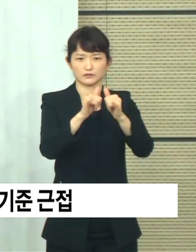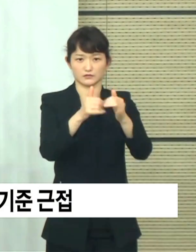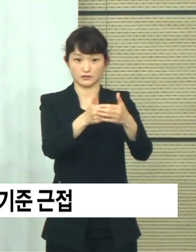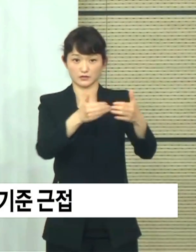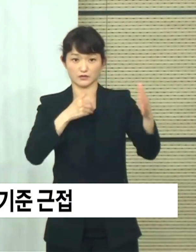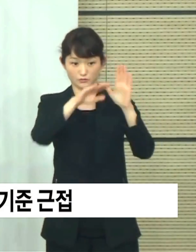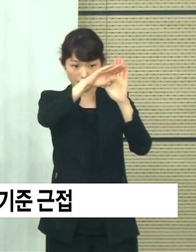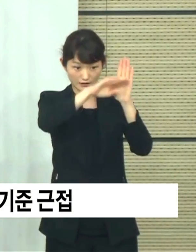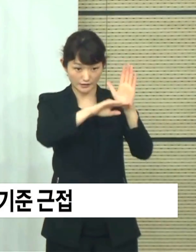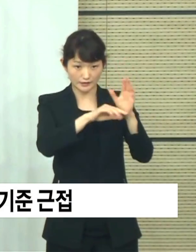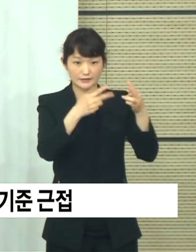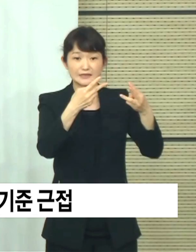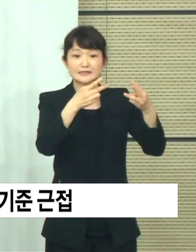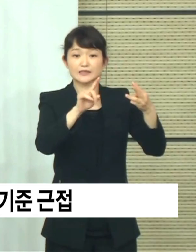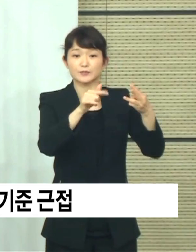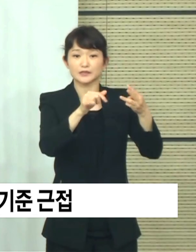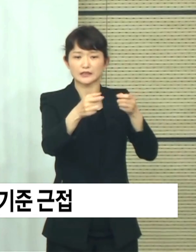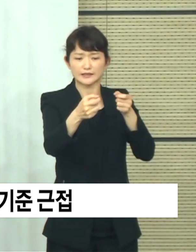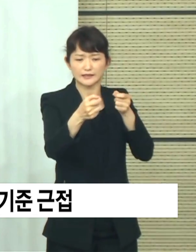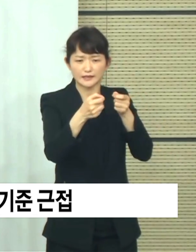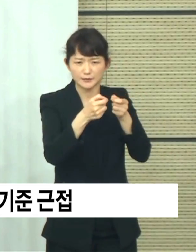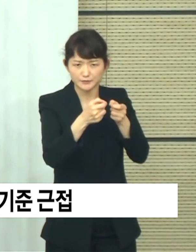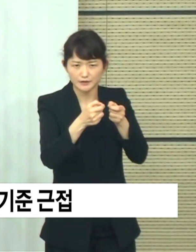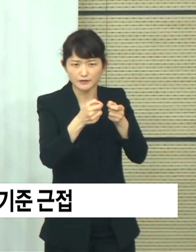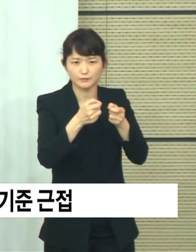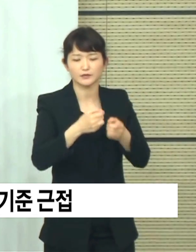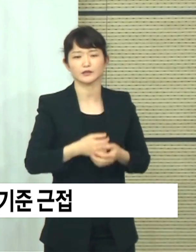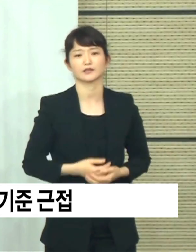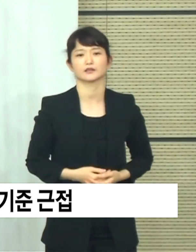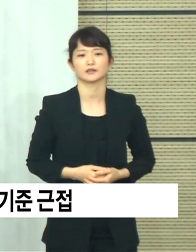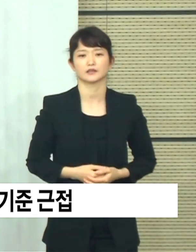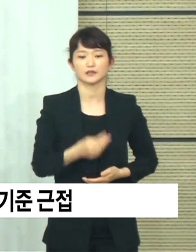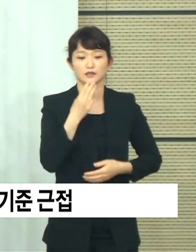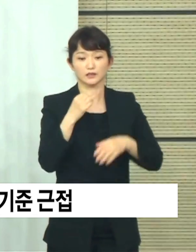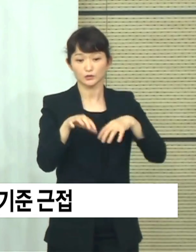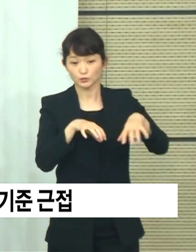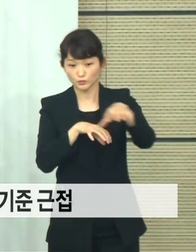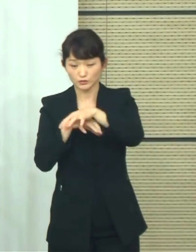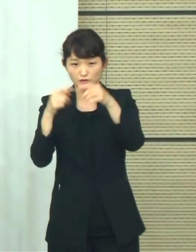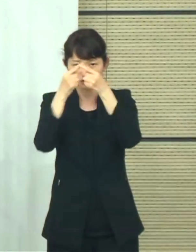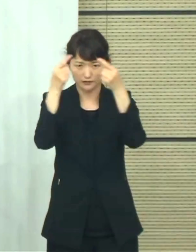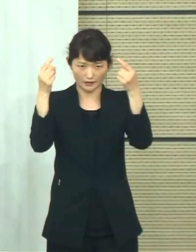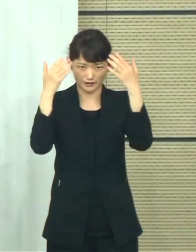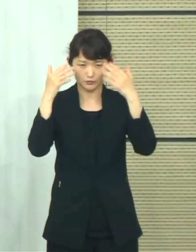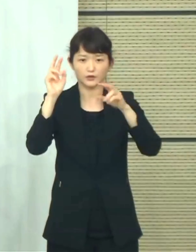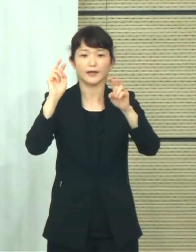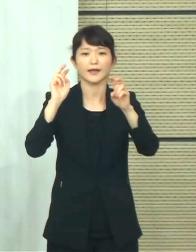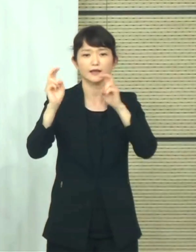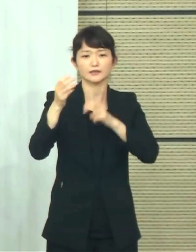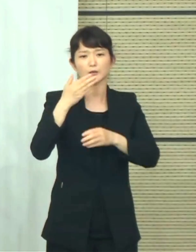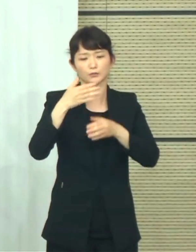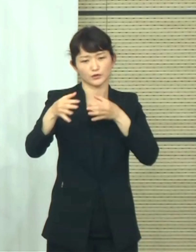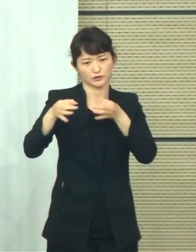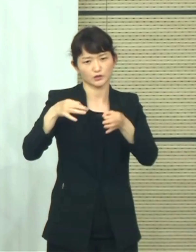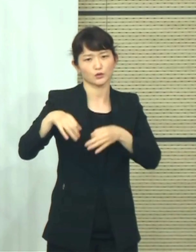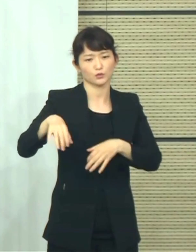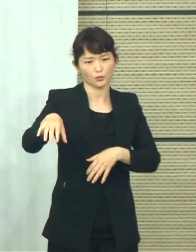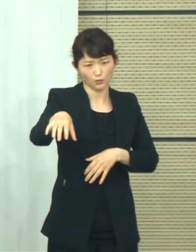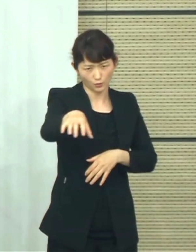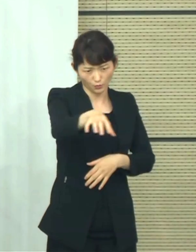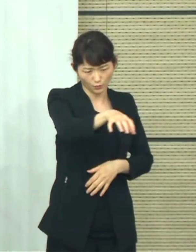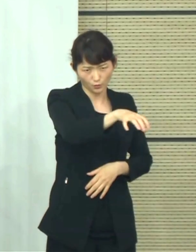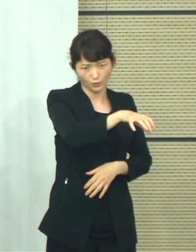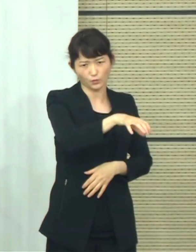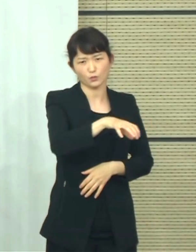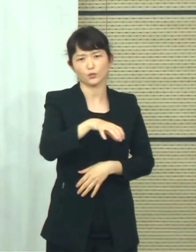3단계 기준에 근접하고 있는 상황입니다. 수도권의 대학교, 직장, 음식점 등